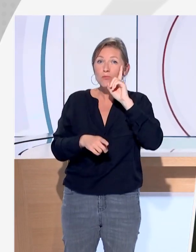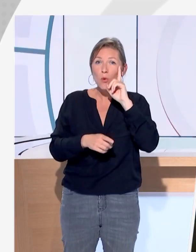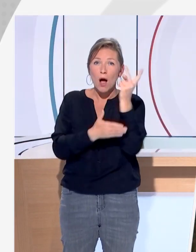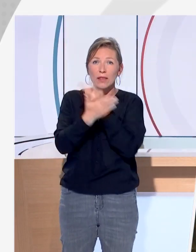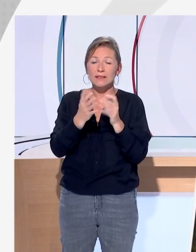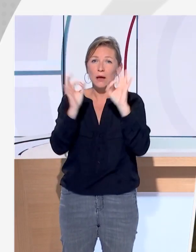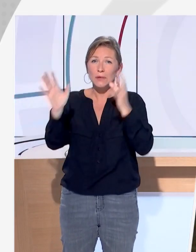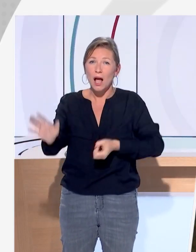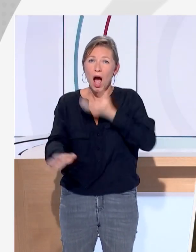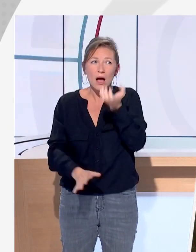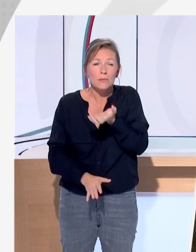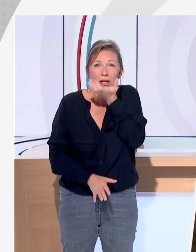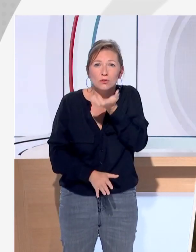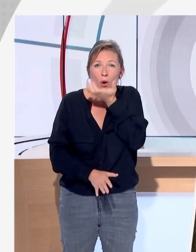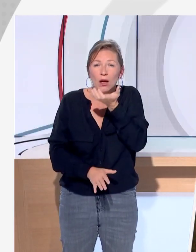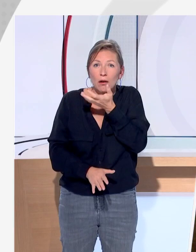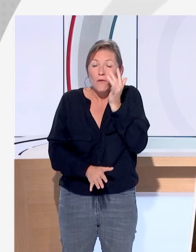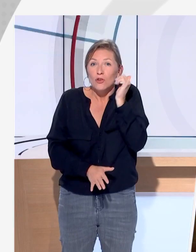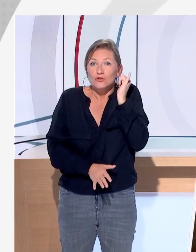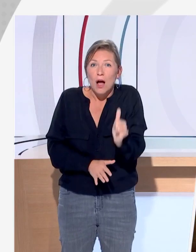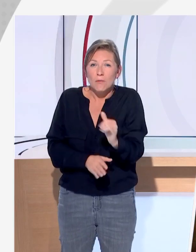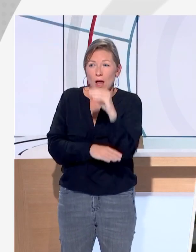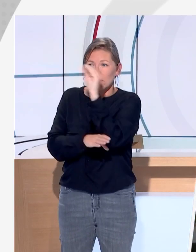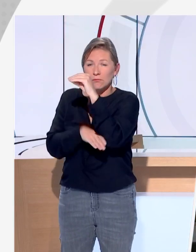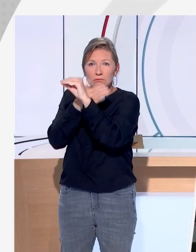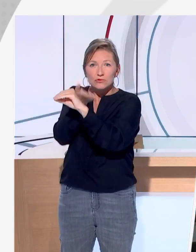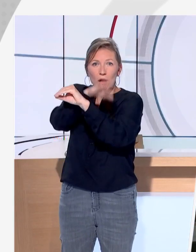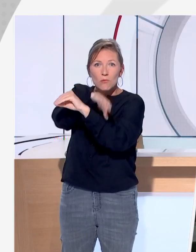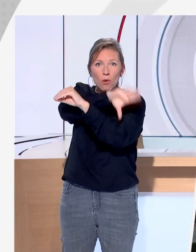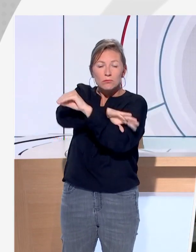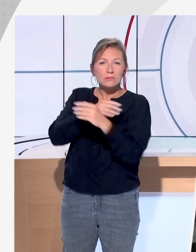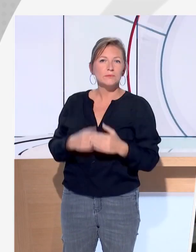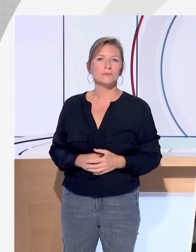fois qu'on trouve un chameau dans les représentations de l'art paléolithique.